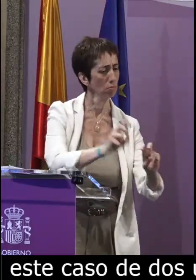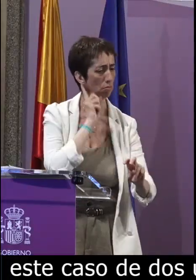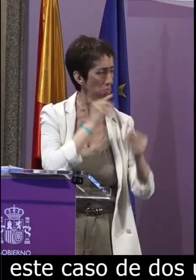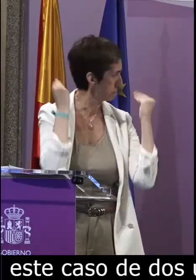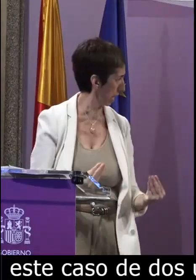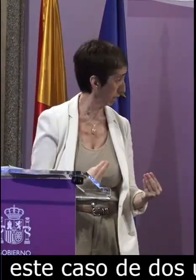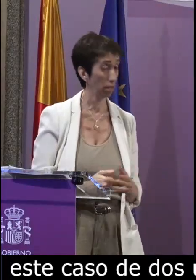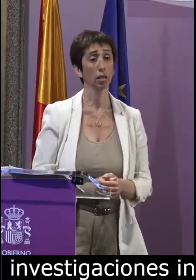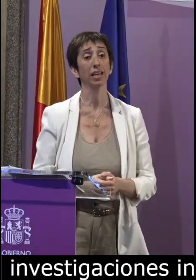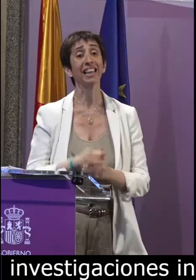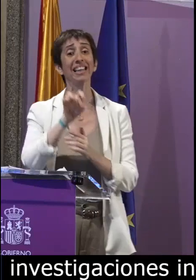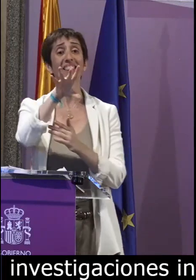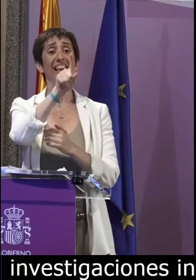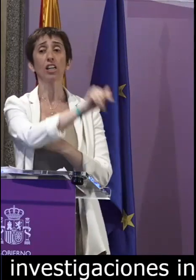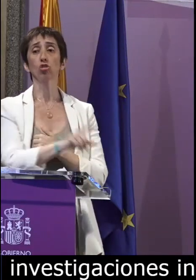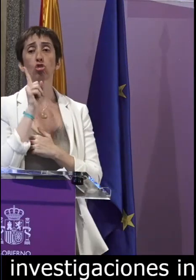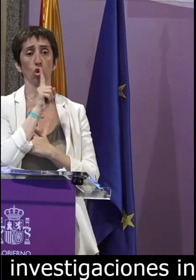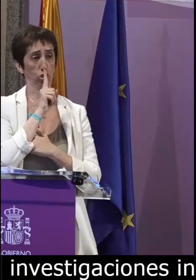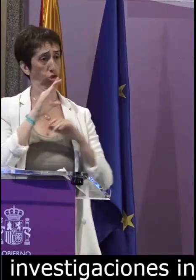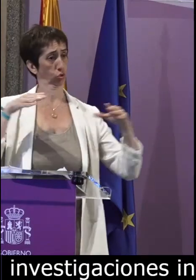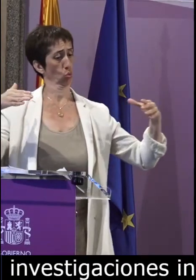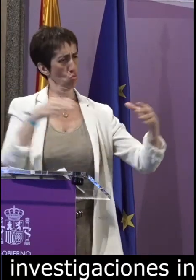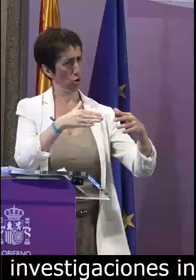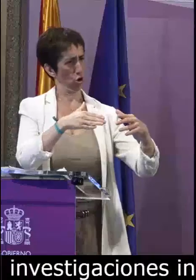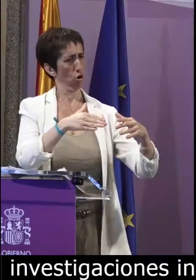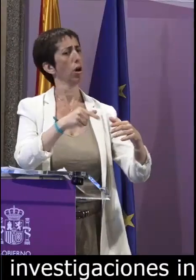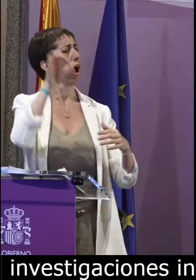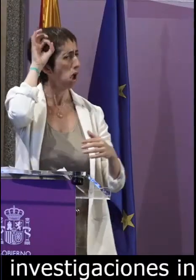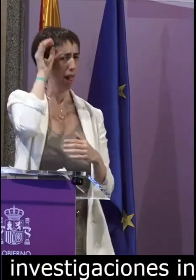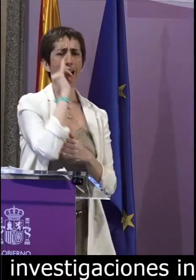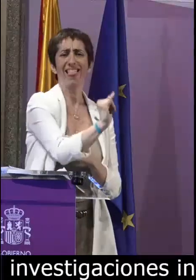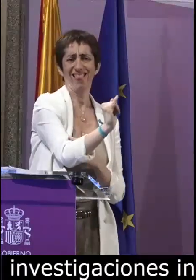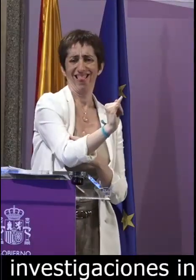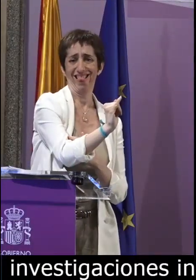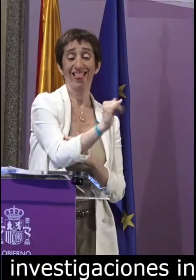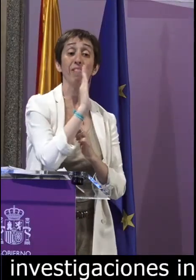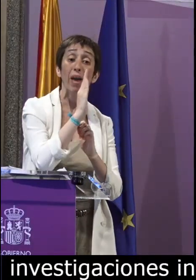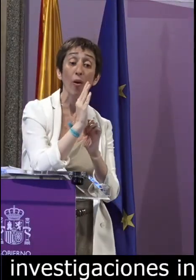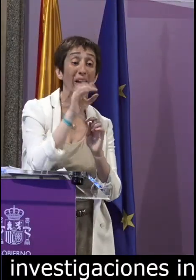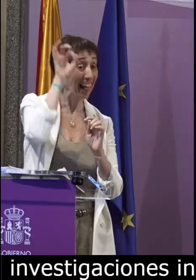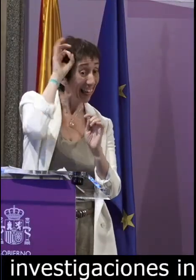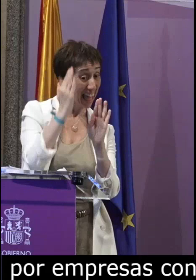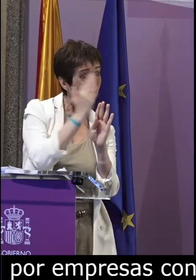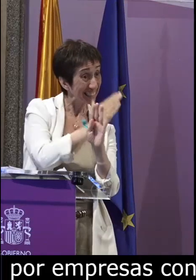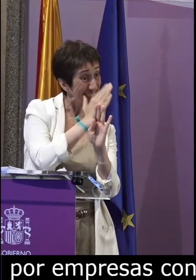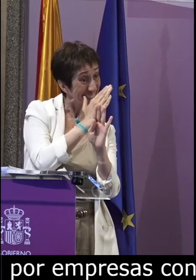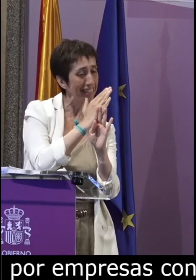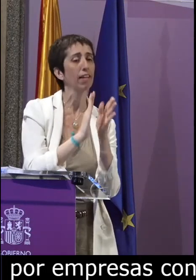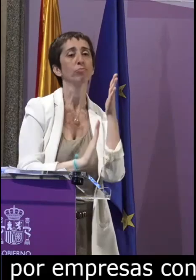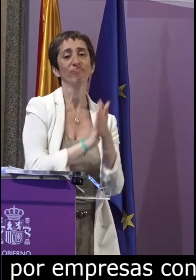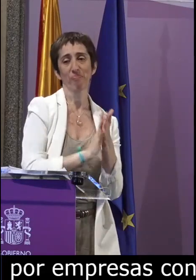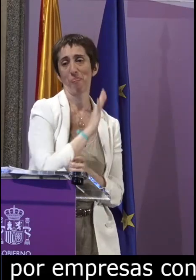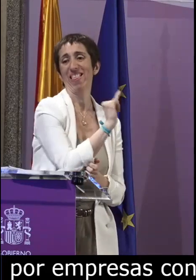empresas con intereses concretos y la investigación se ha basado en dos muestras un grupo